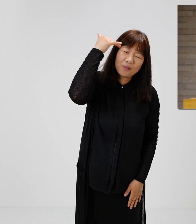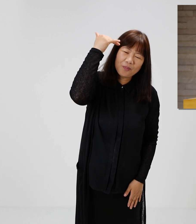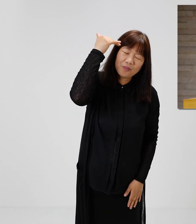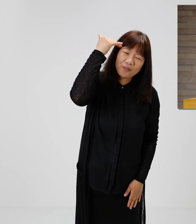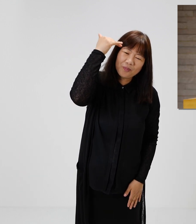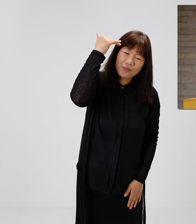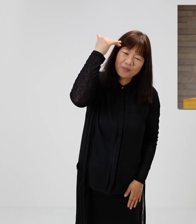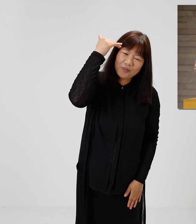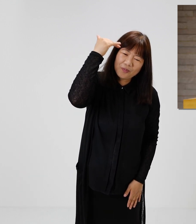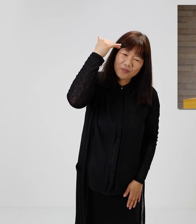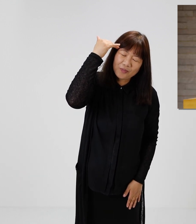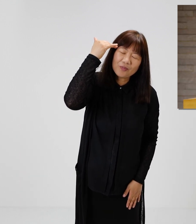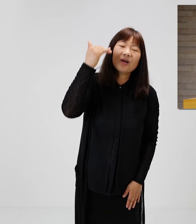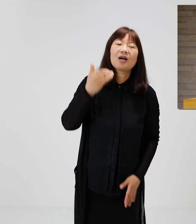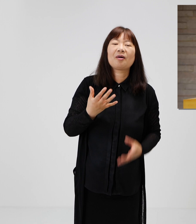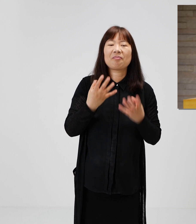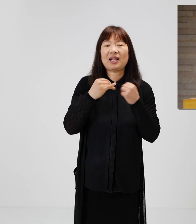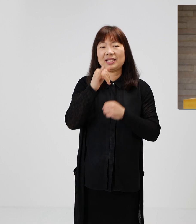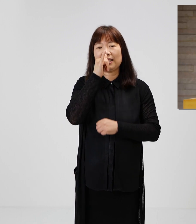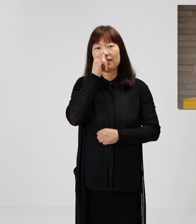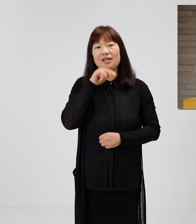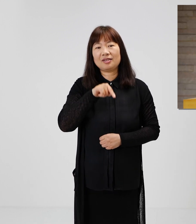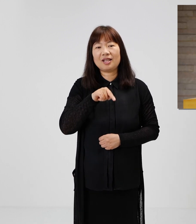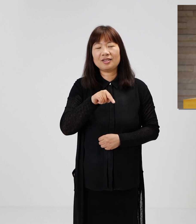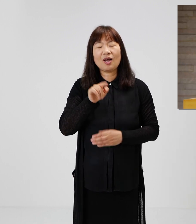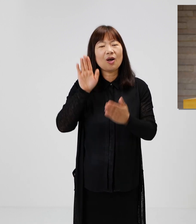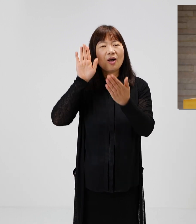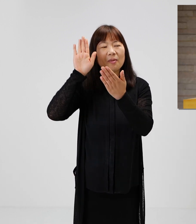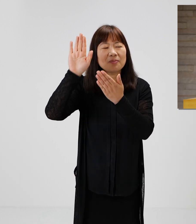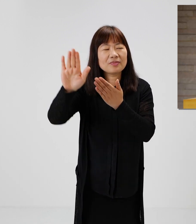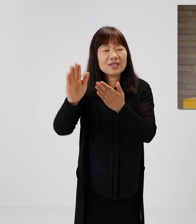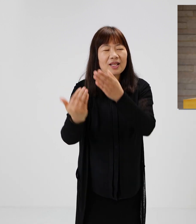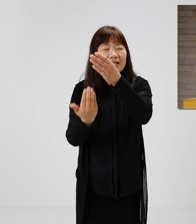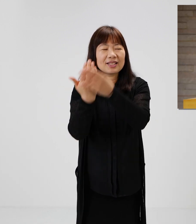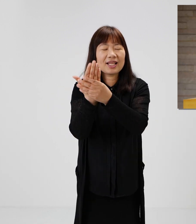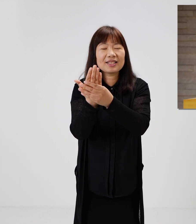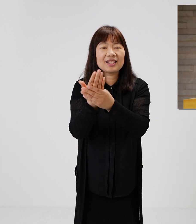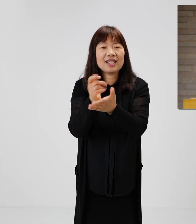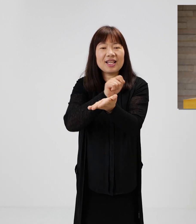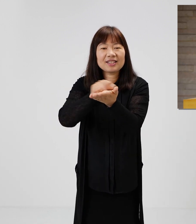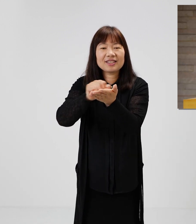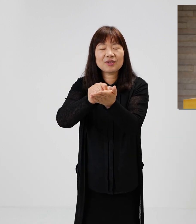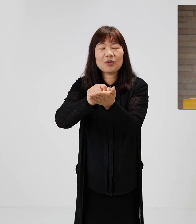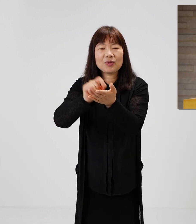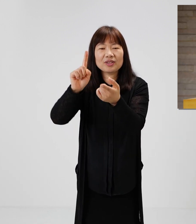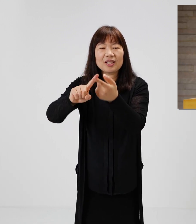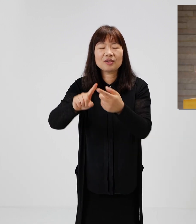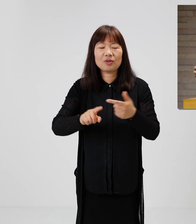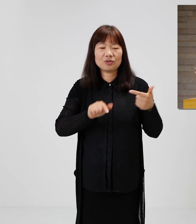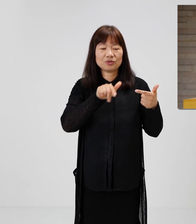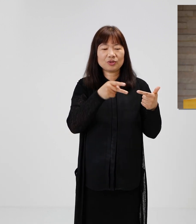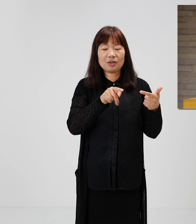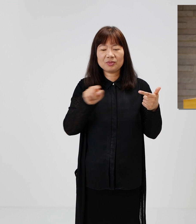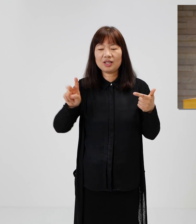싶어서 미래에 벌어졌던 기록까지도 6절서부터